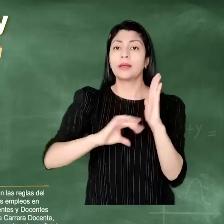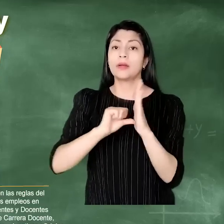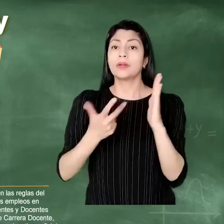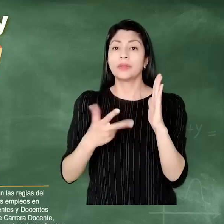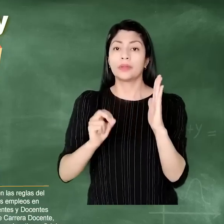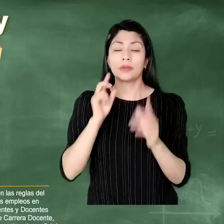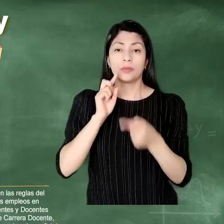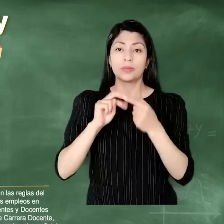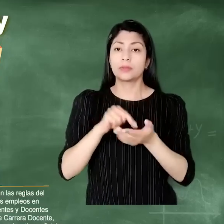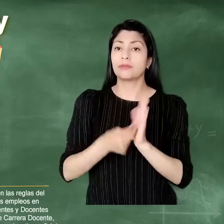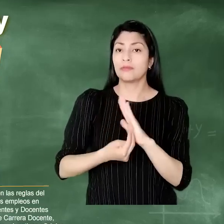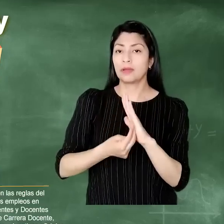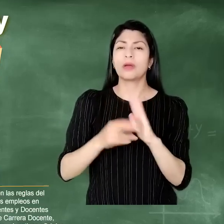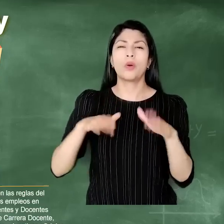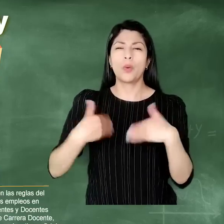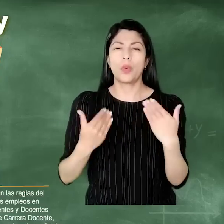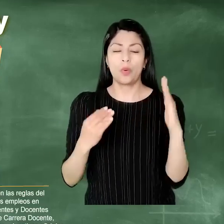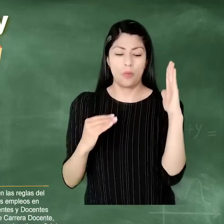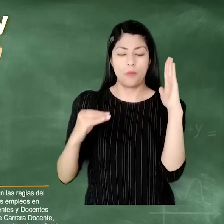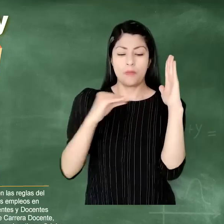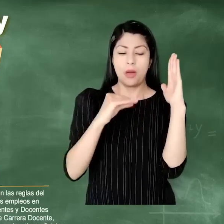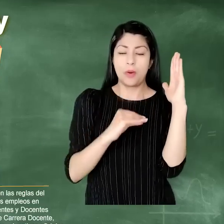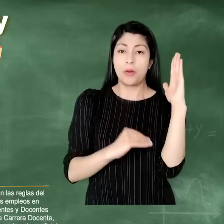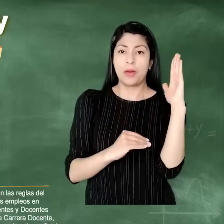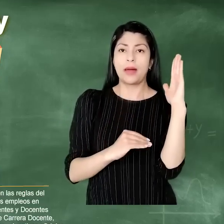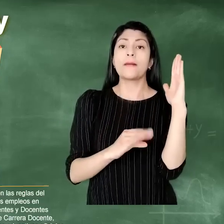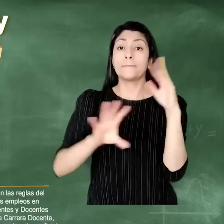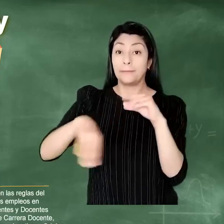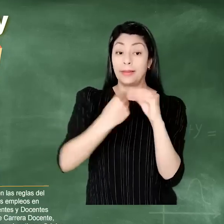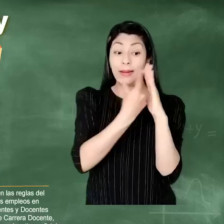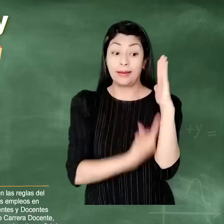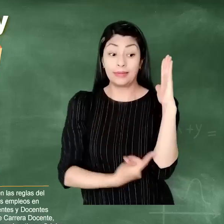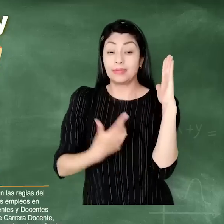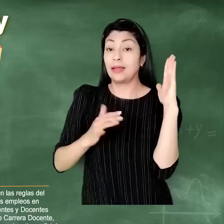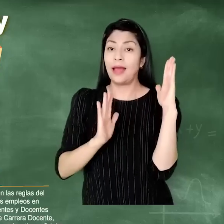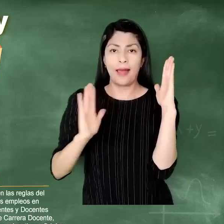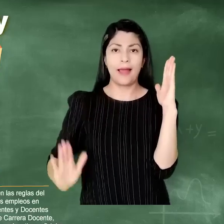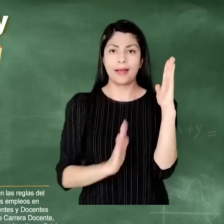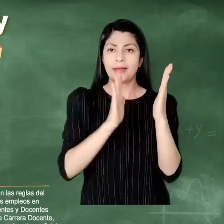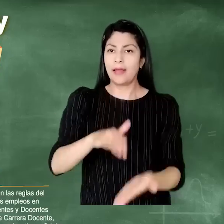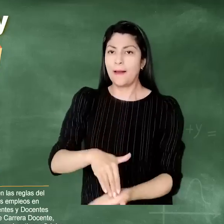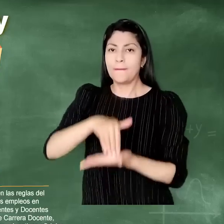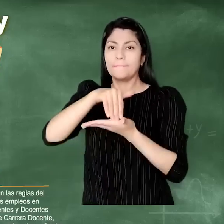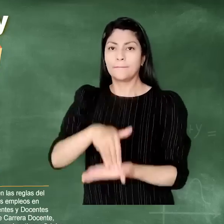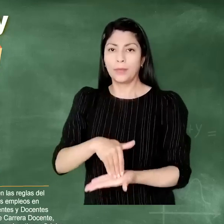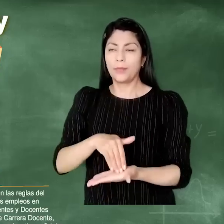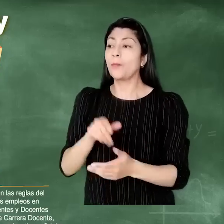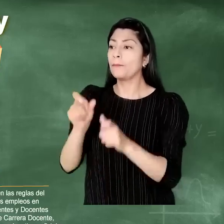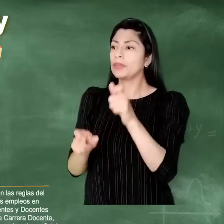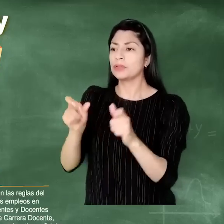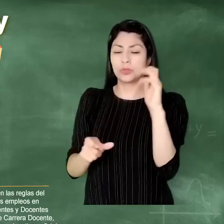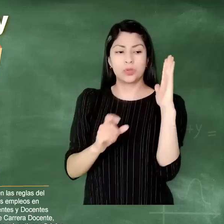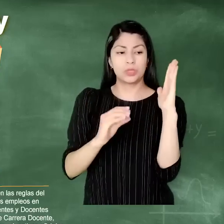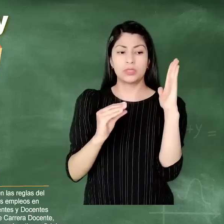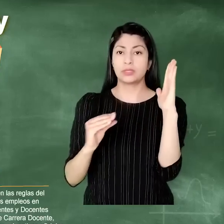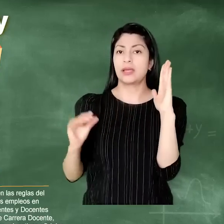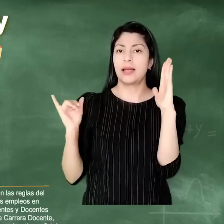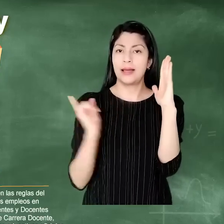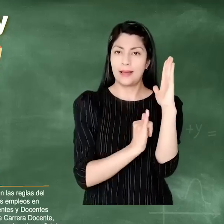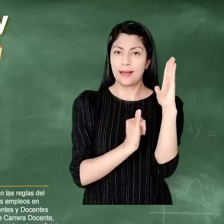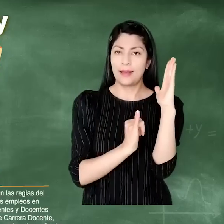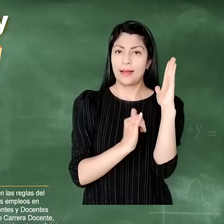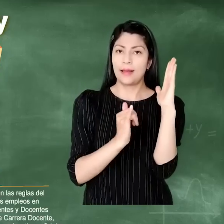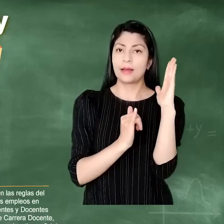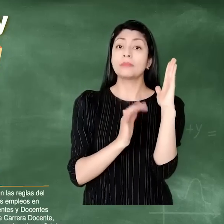30. Firmeza de la posición en una lista de elegibles. La firmeza de la posición de un aspirante en una lista